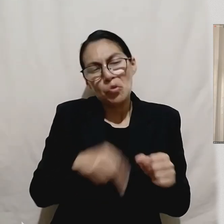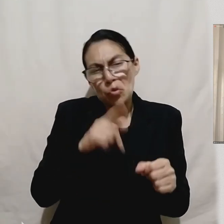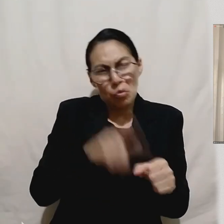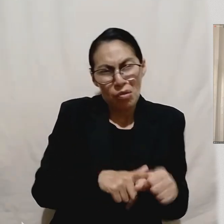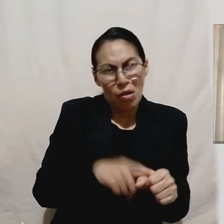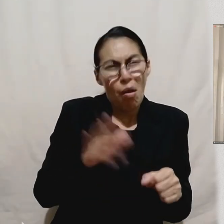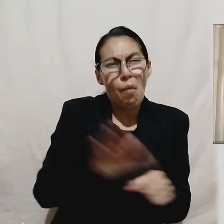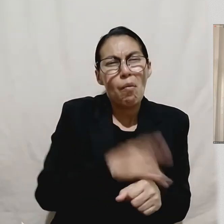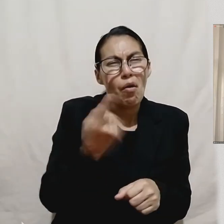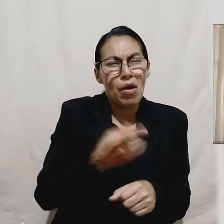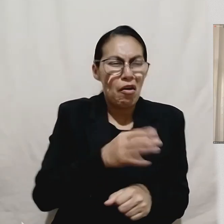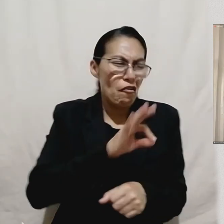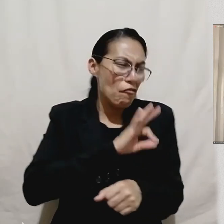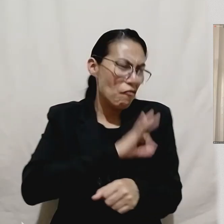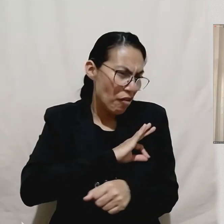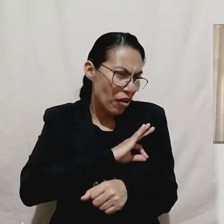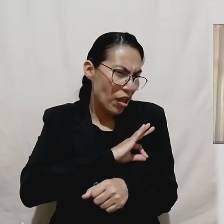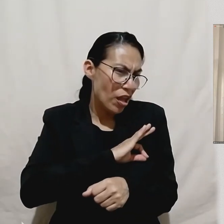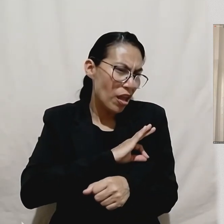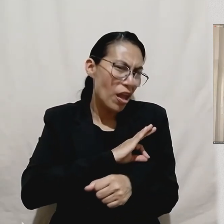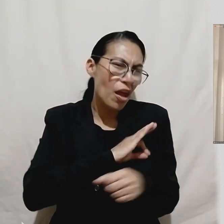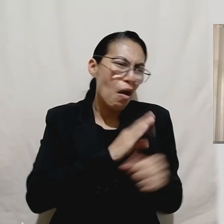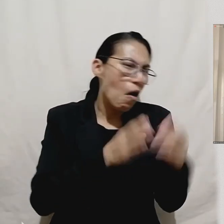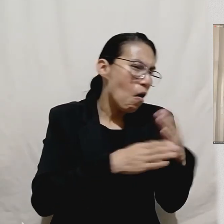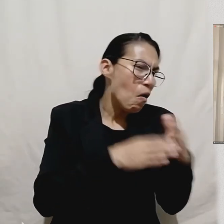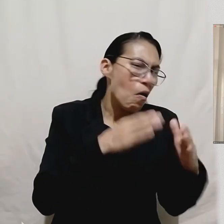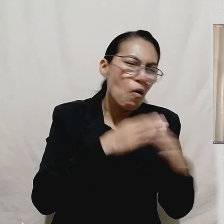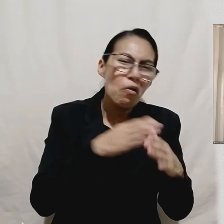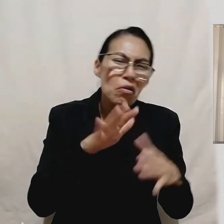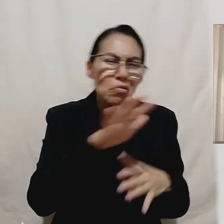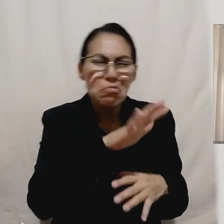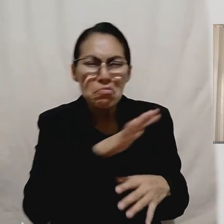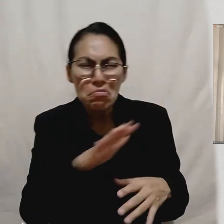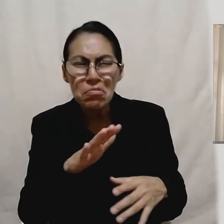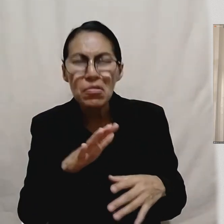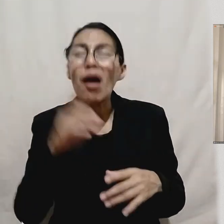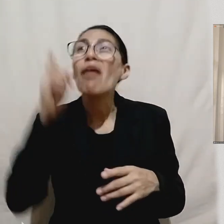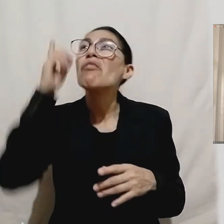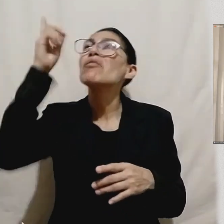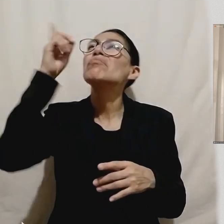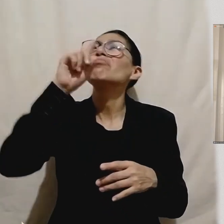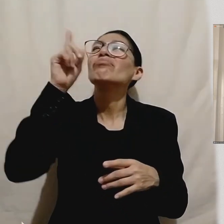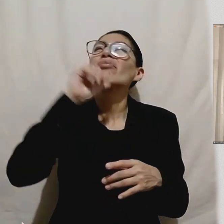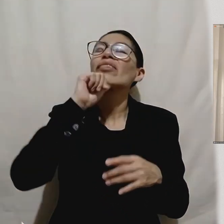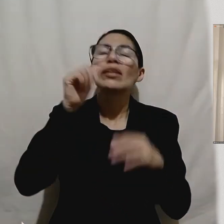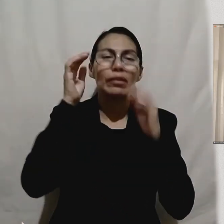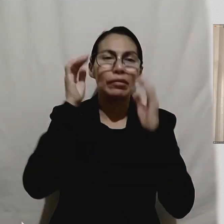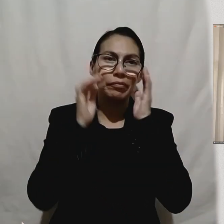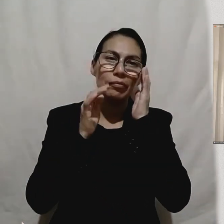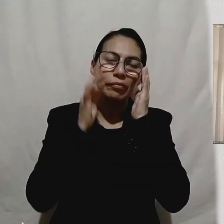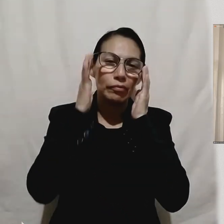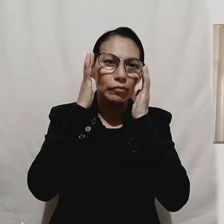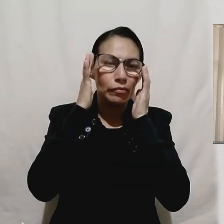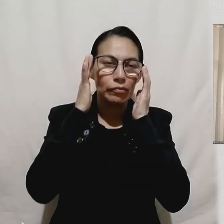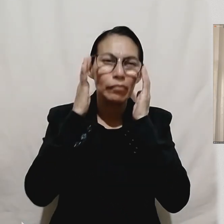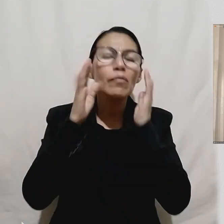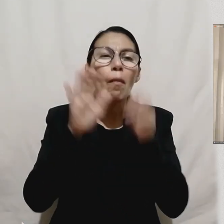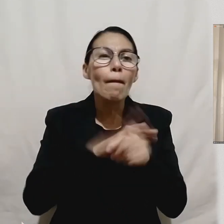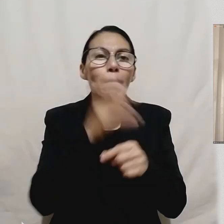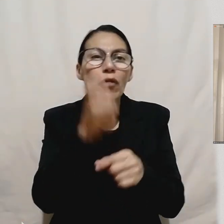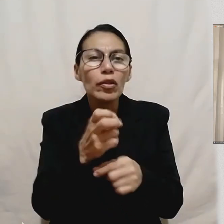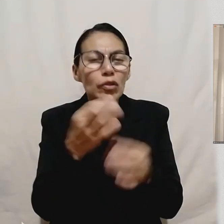hemos colocado la fe en algo que es realmente nada estable por eso es tan importante